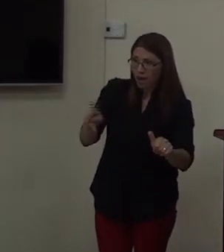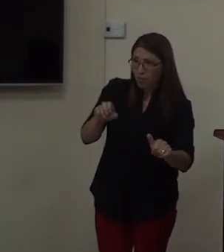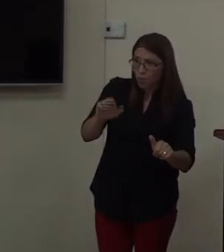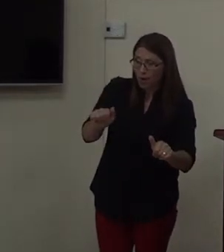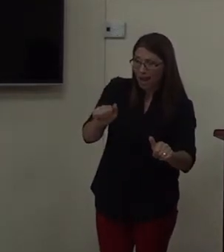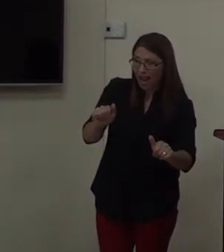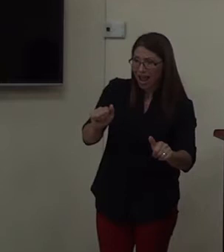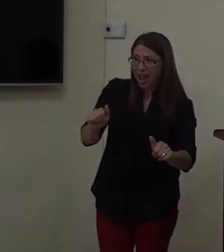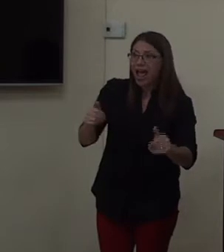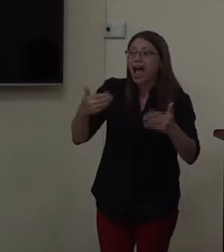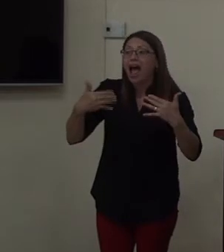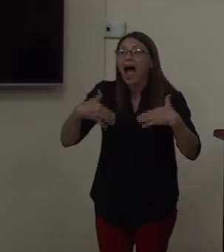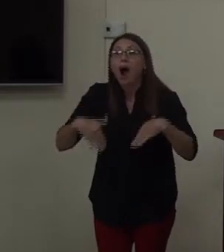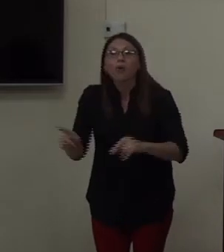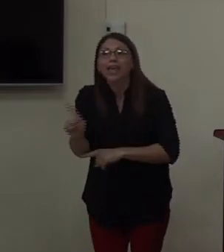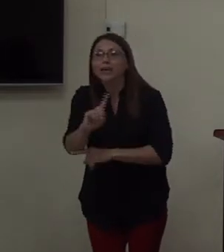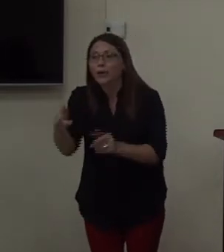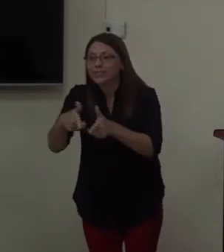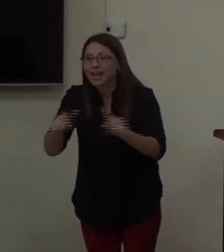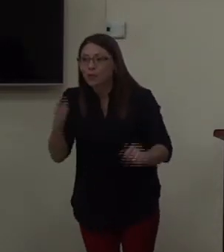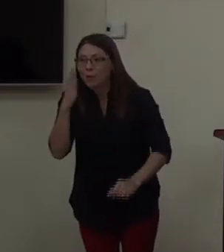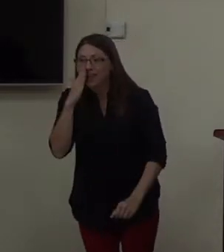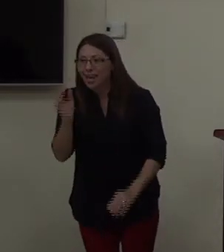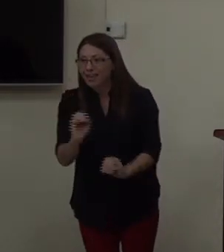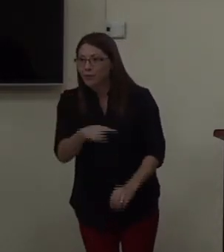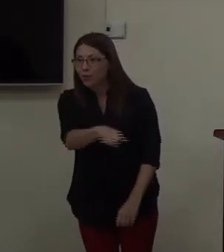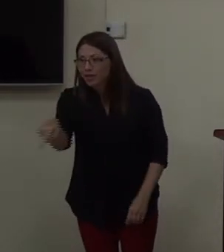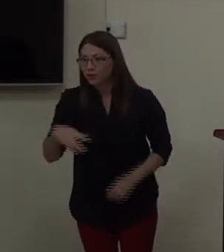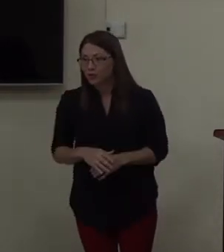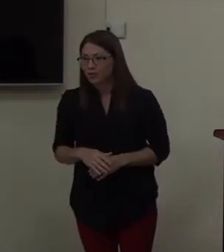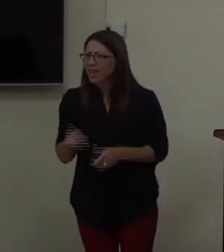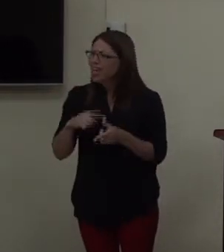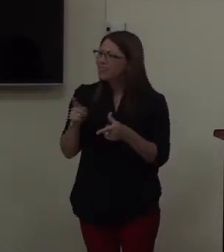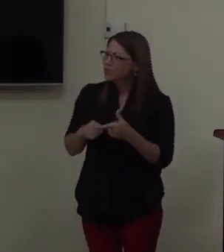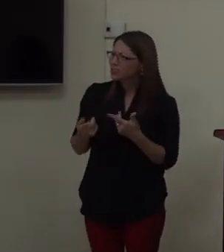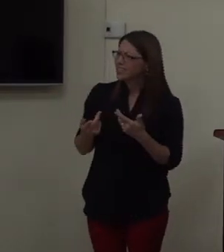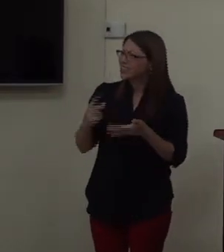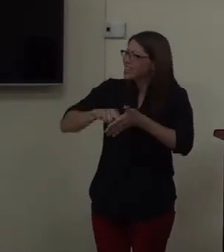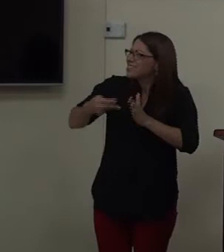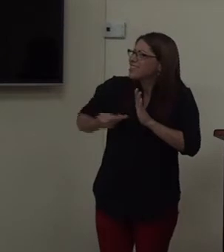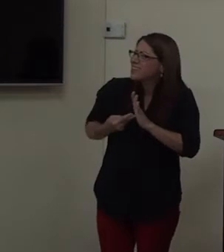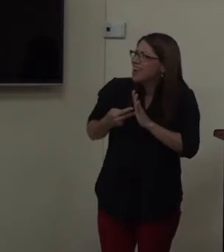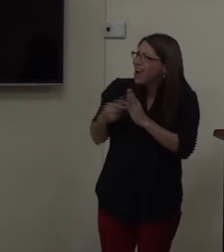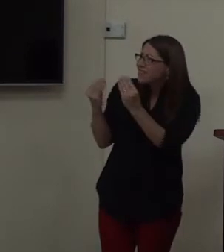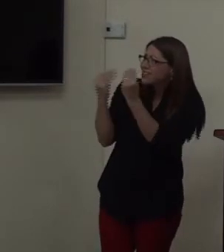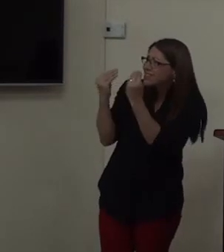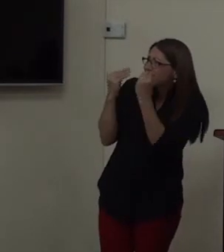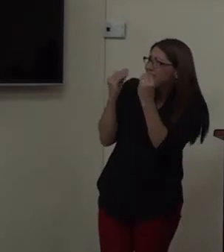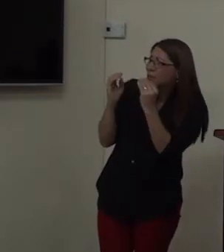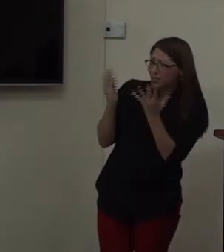es la lengua materna de ninguno de ellos. Entonces, ¿qué es recibir educación en la propia lengua? ¿Verdad? Para